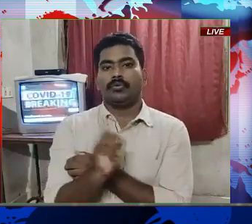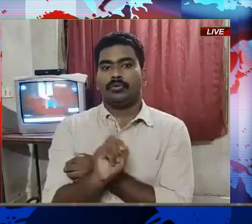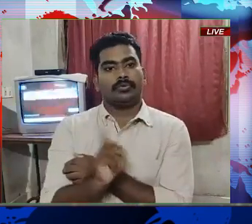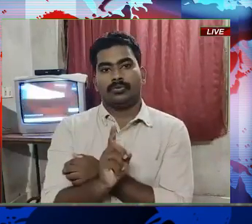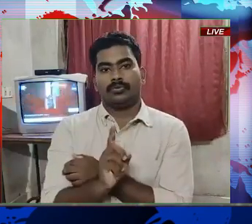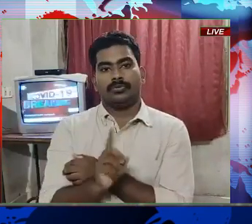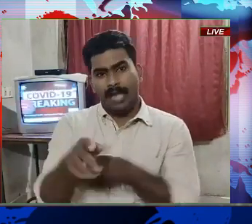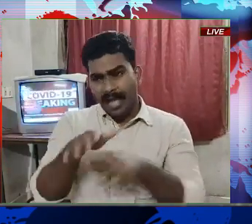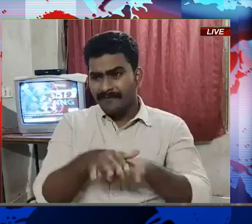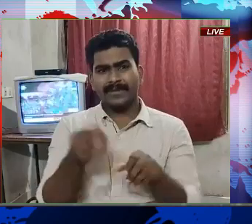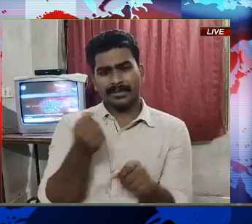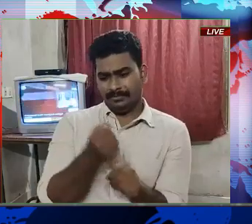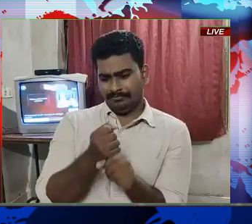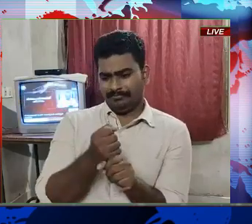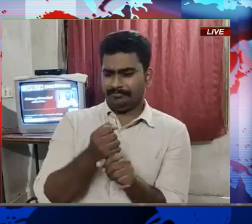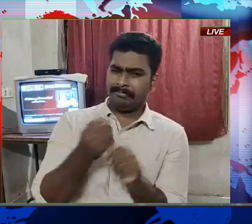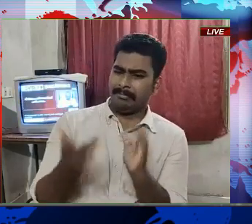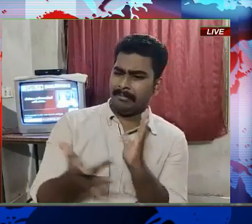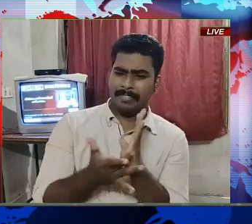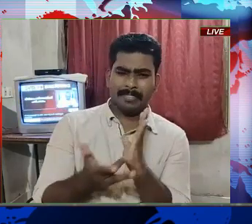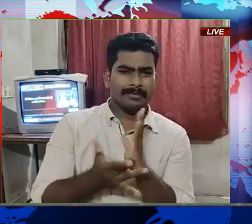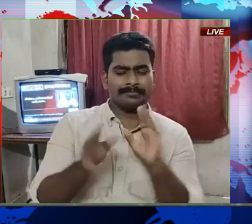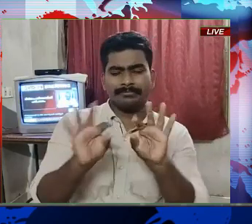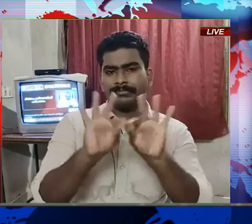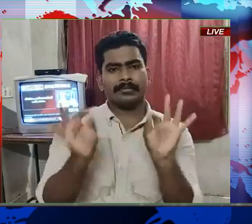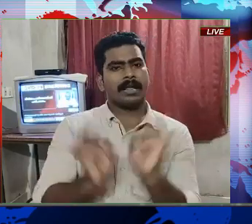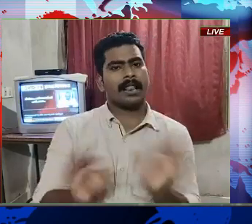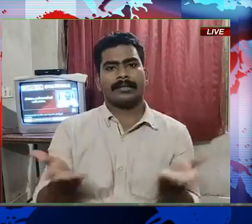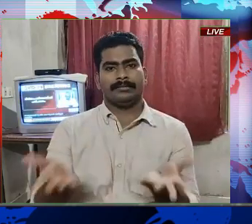വിൽപ്പന വില നിശ്ചയിക്കാൻ